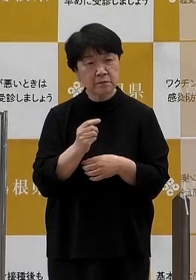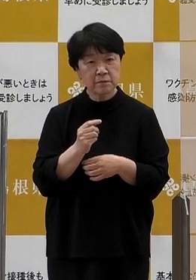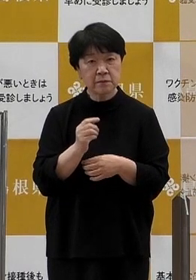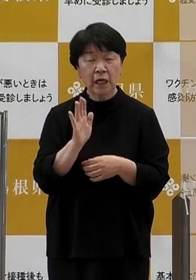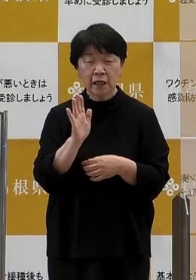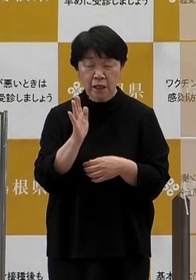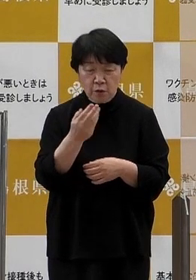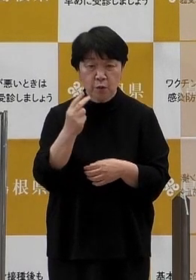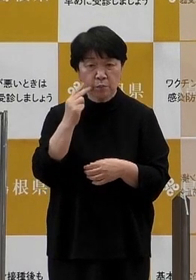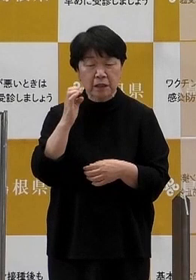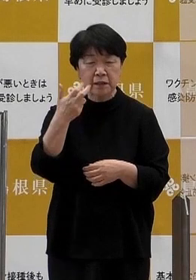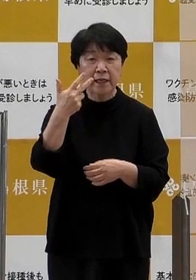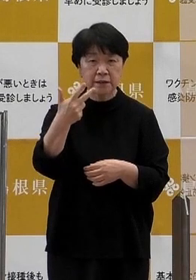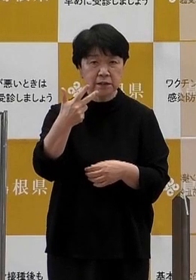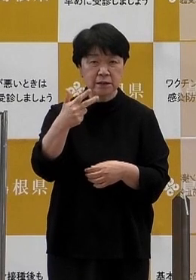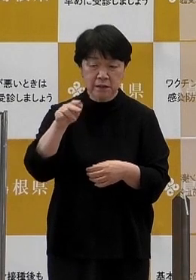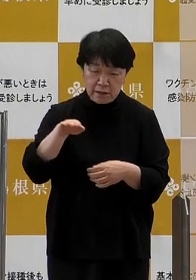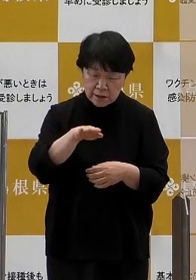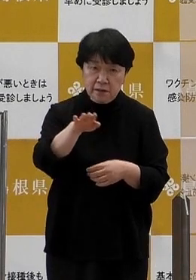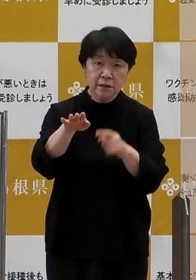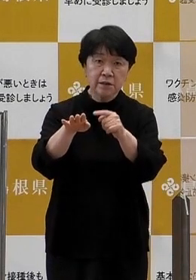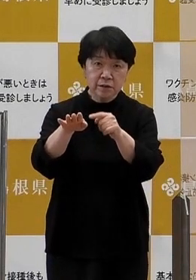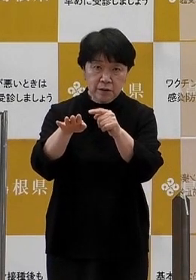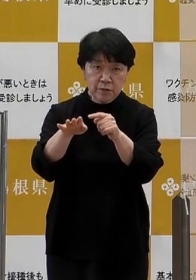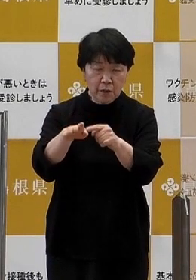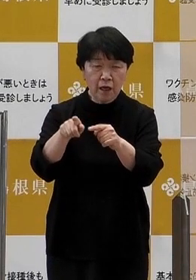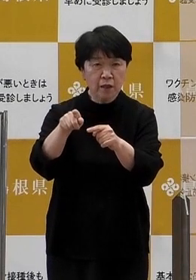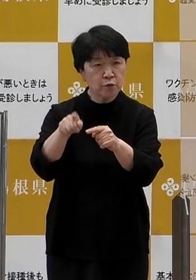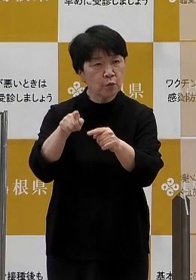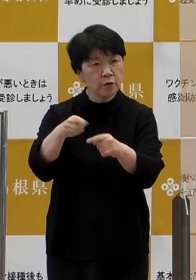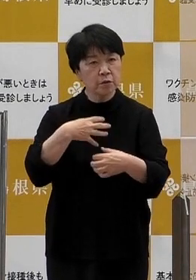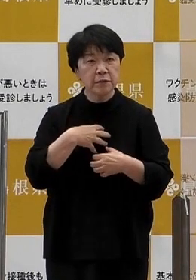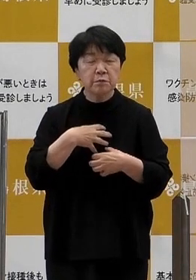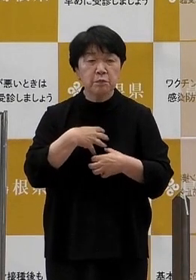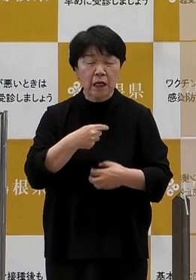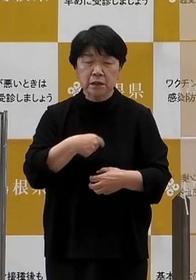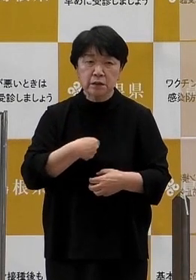松江市当局の認識というのは、そういう危機感をお持ちじゃないと、